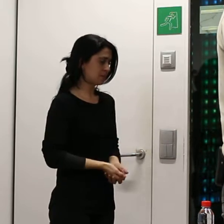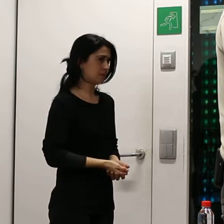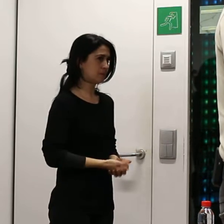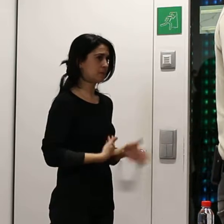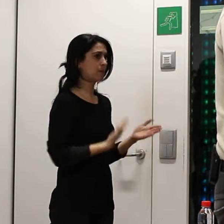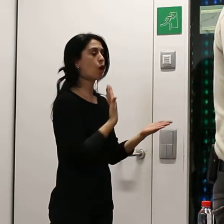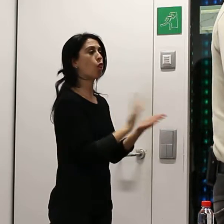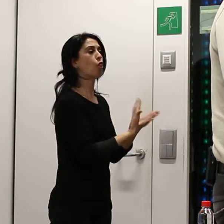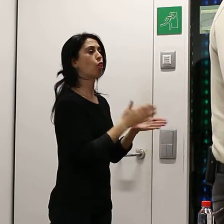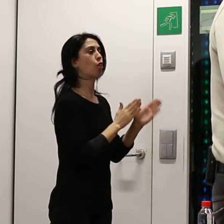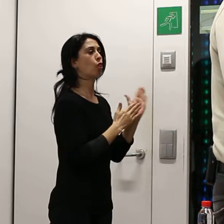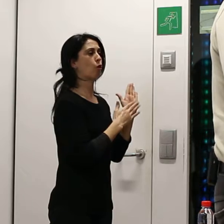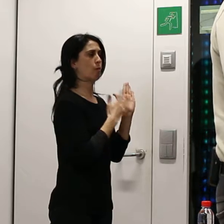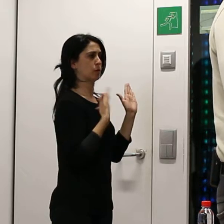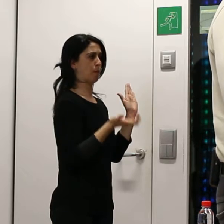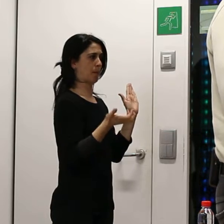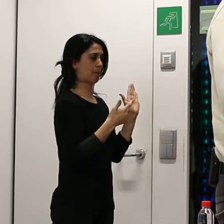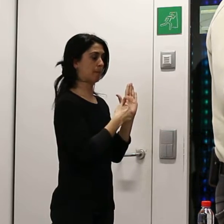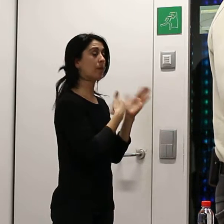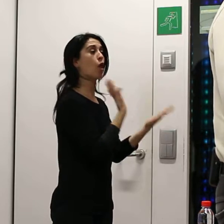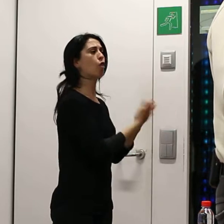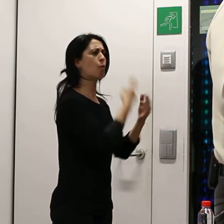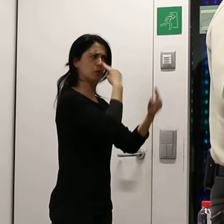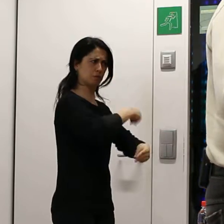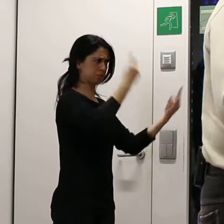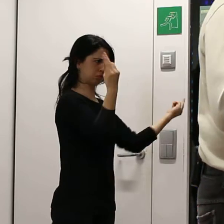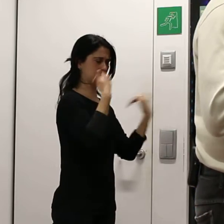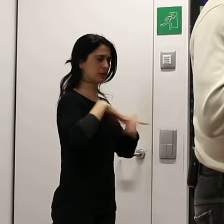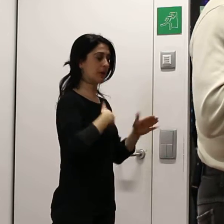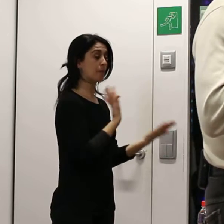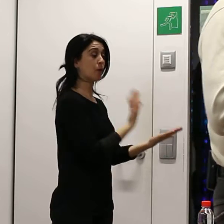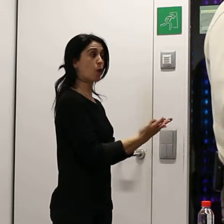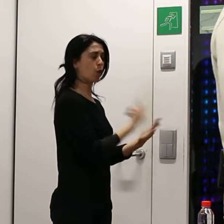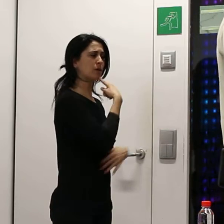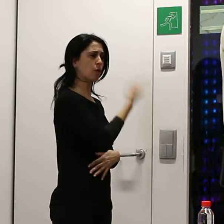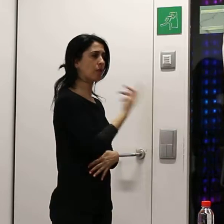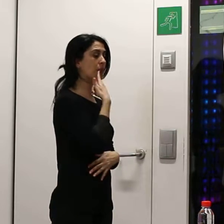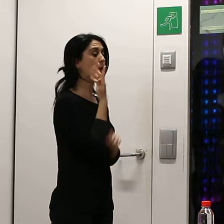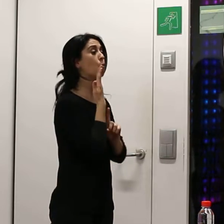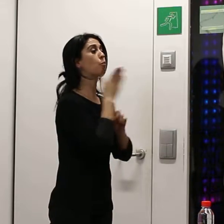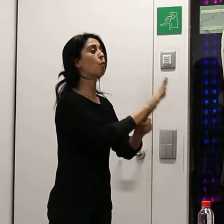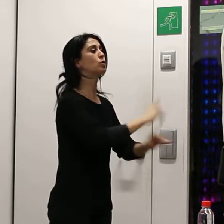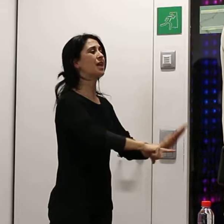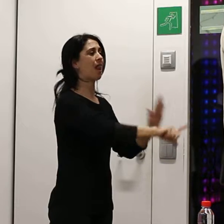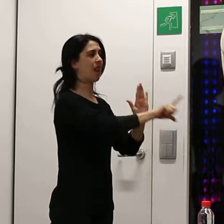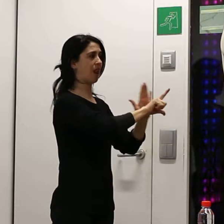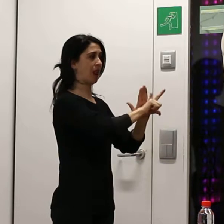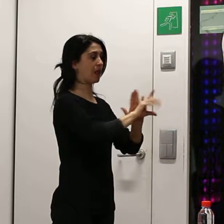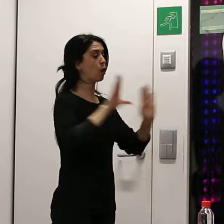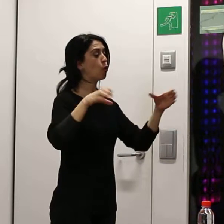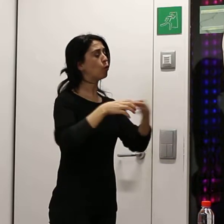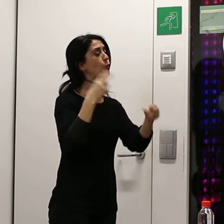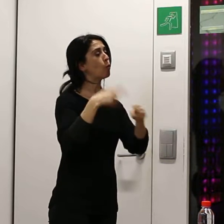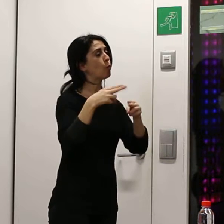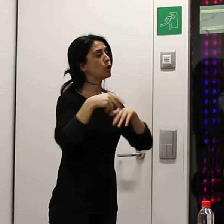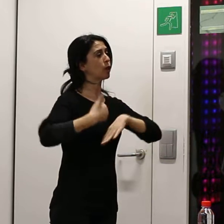encontramos este documento y se hizo público este documento. Había una proposición de ley del Partido Ciudadanos